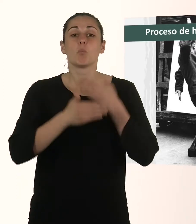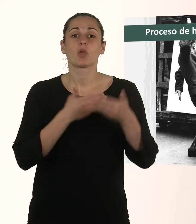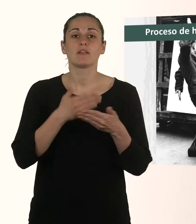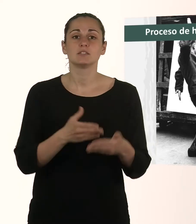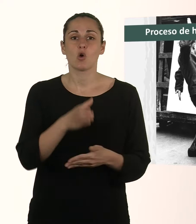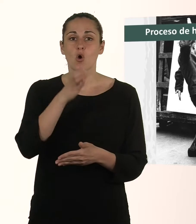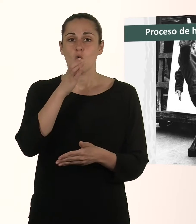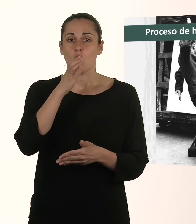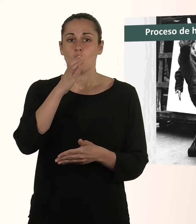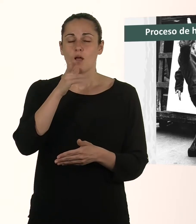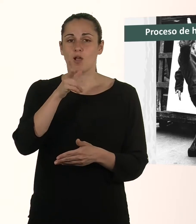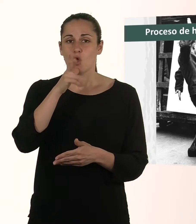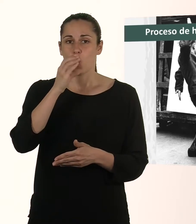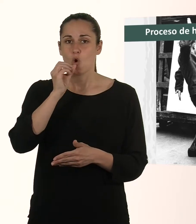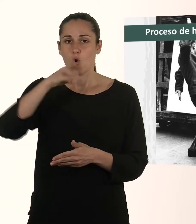hominifactura